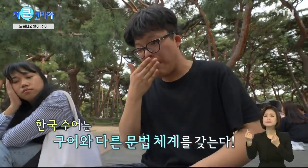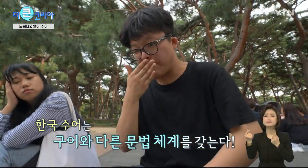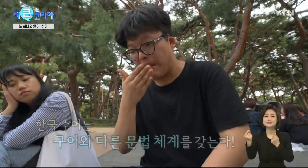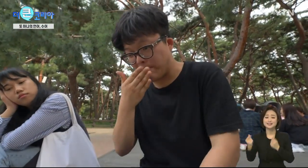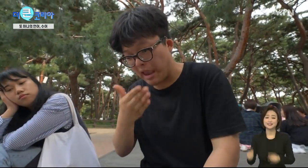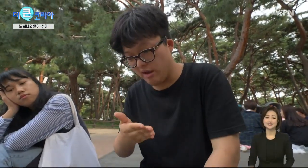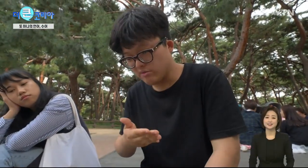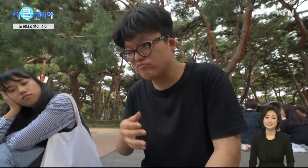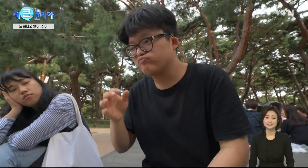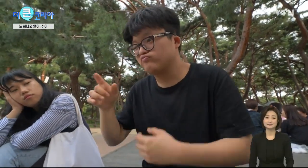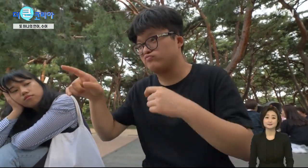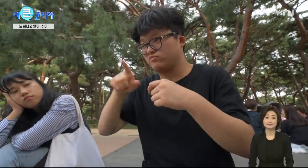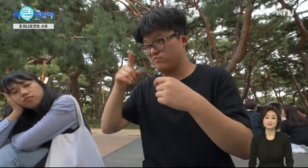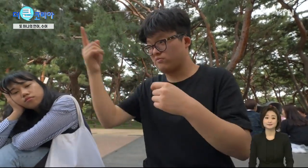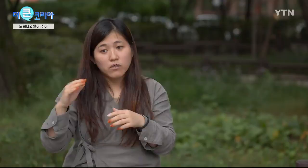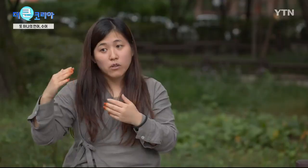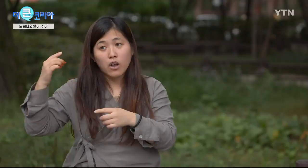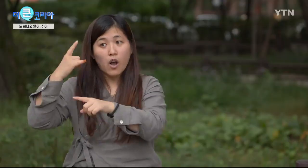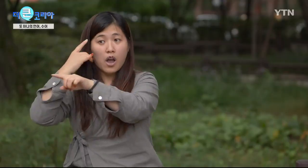같습니다.